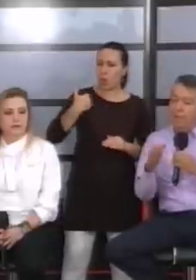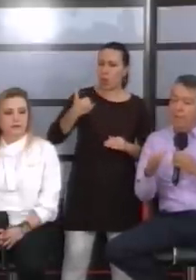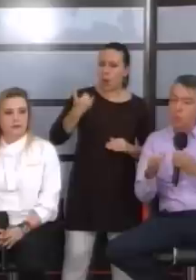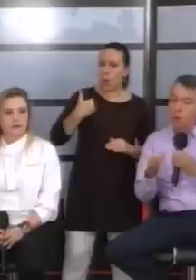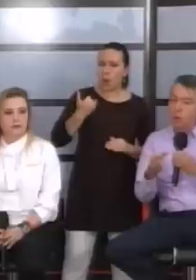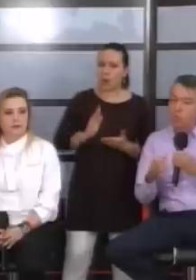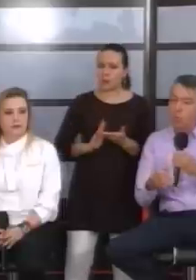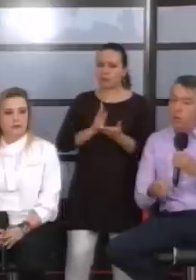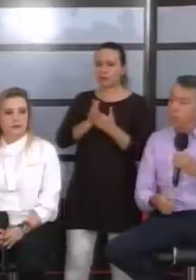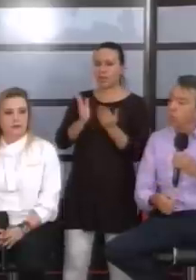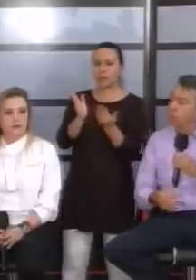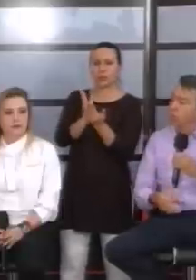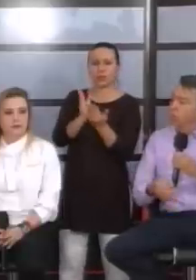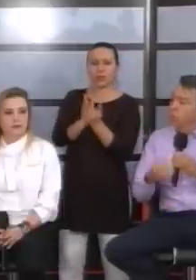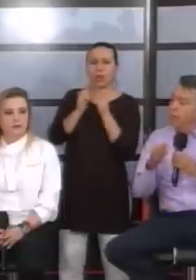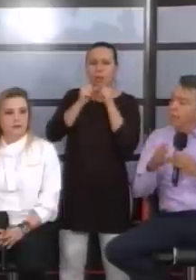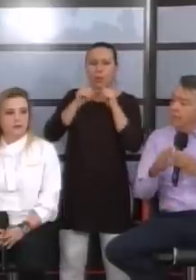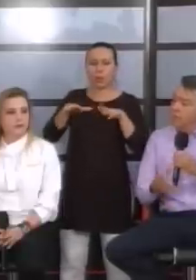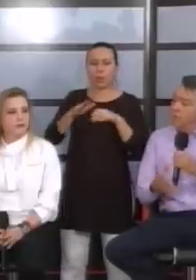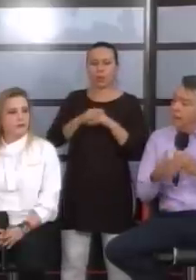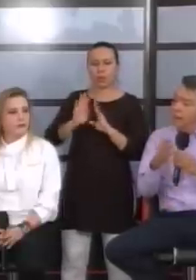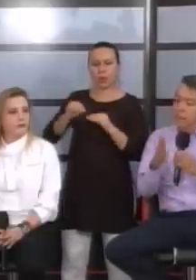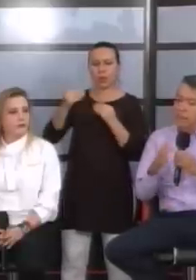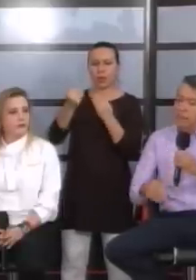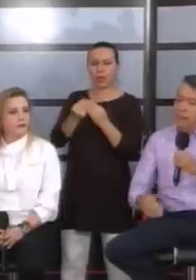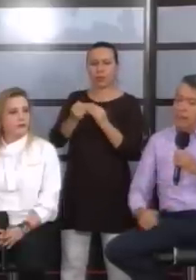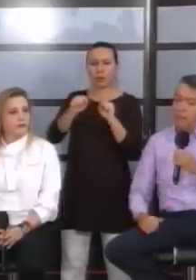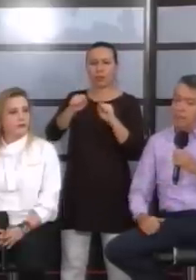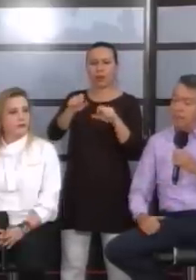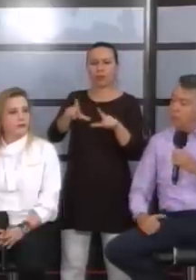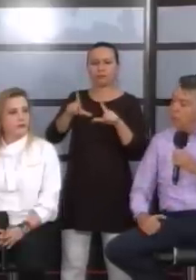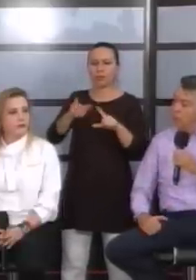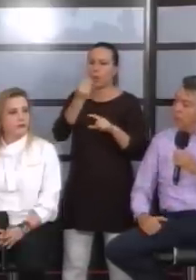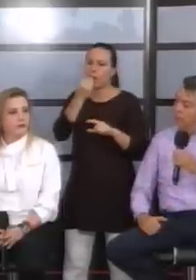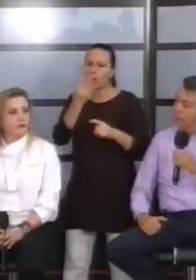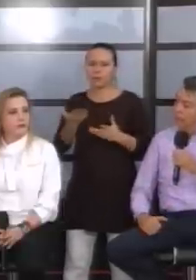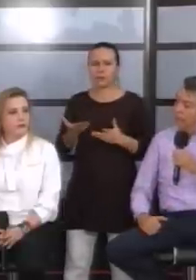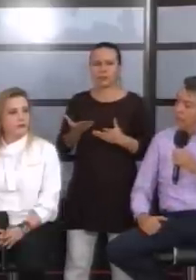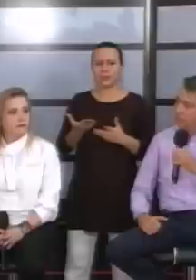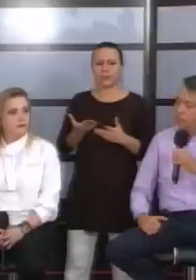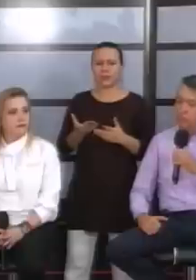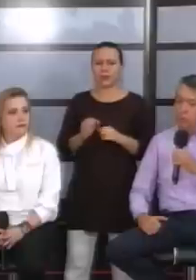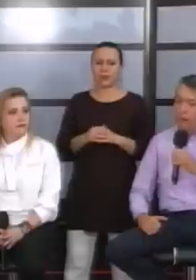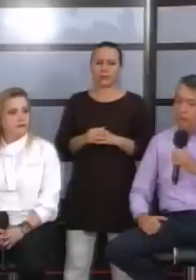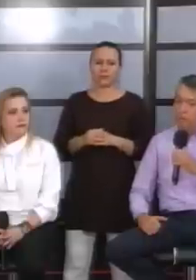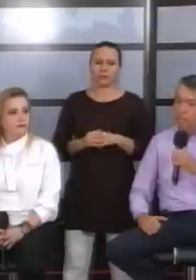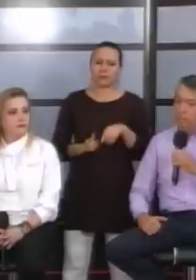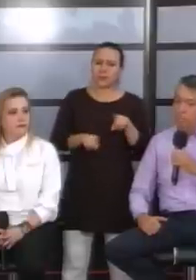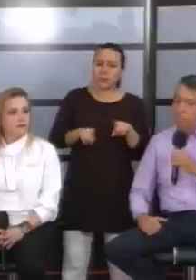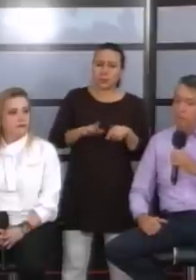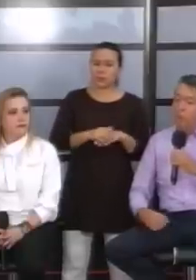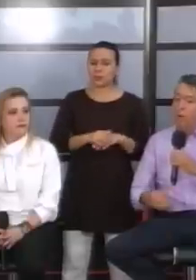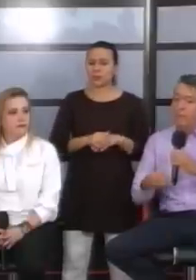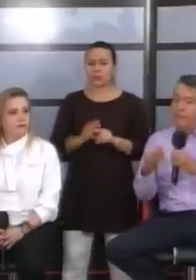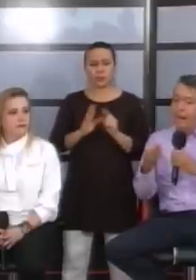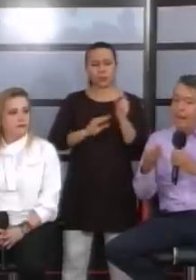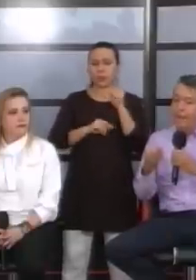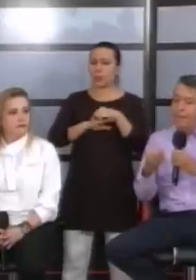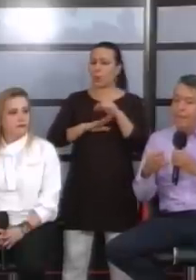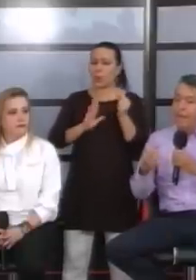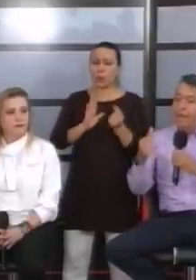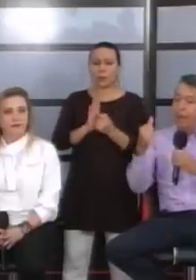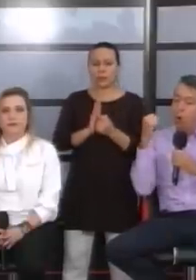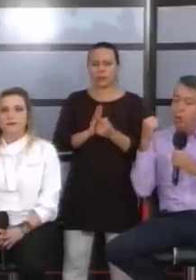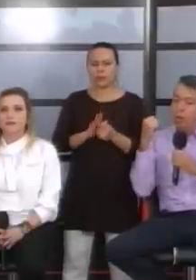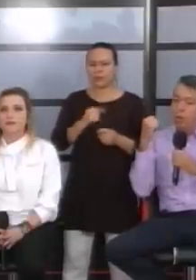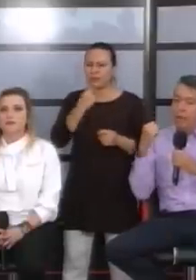van a planteles educativos públicos pueden recibir la alimentación, el plan de la alimentación escolar. ¿Cómo decirle a la